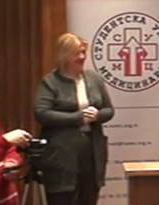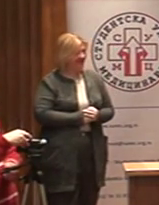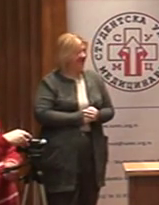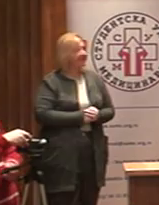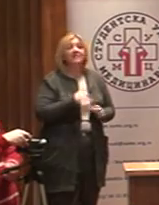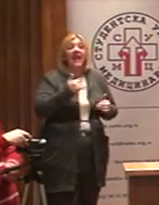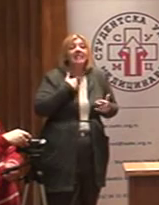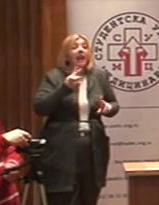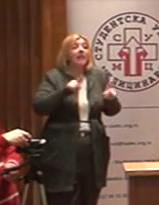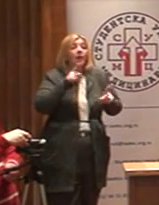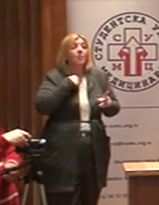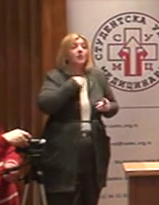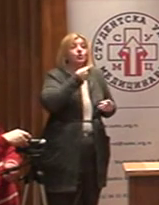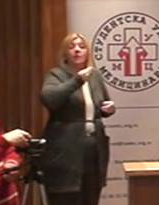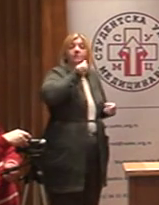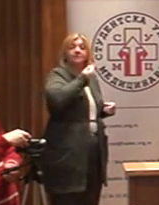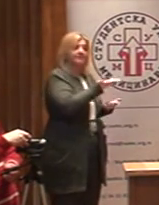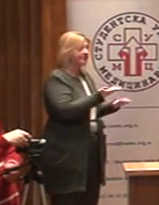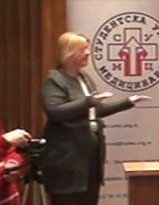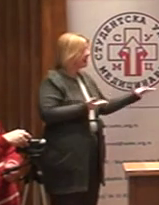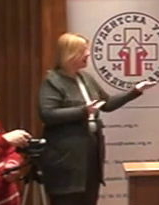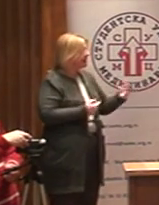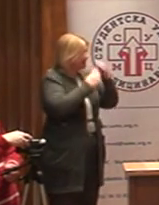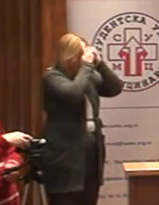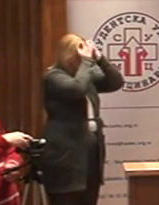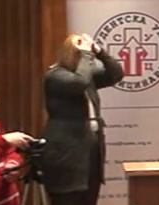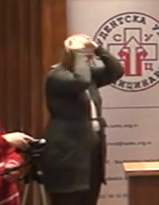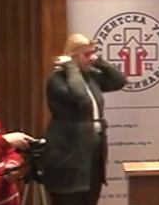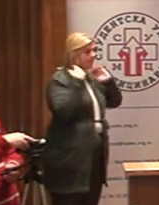Da li neko još ima nešto želi da kaže?